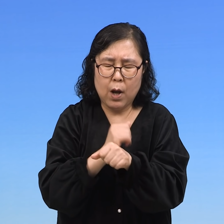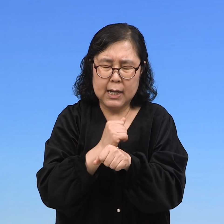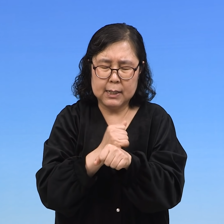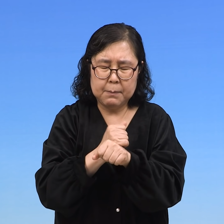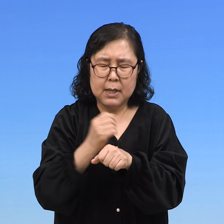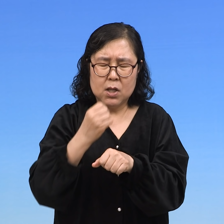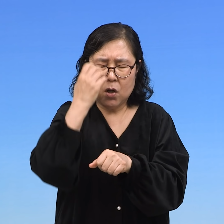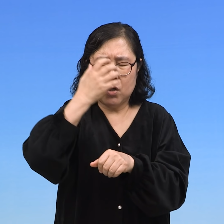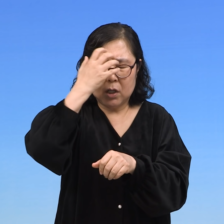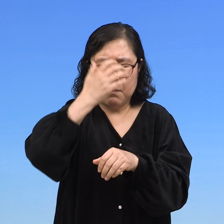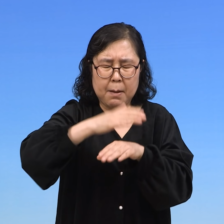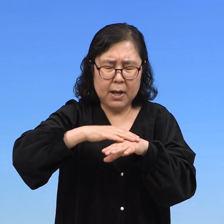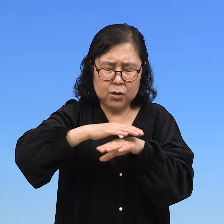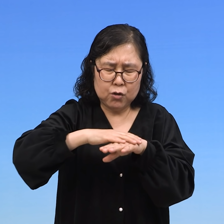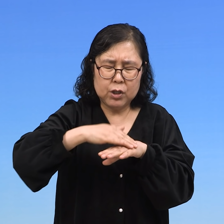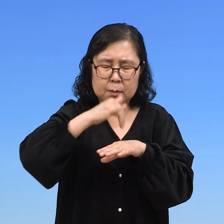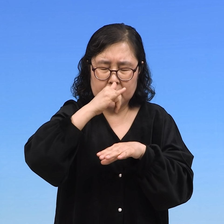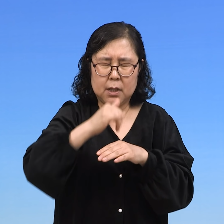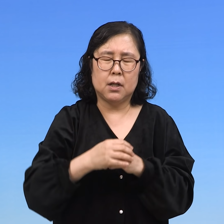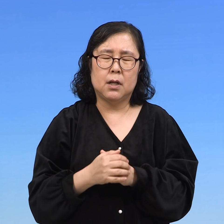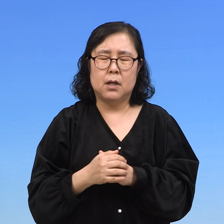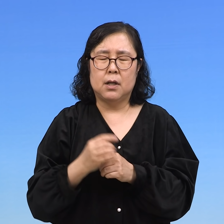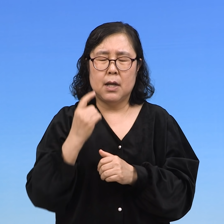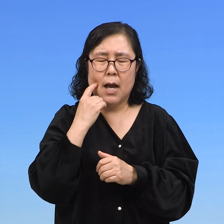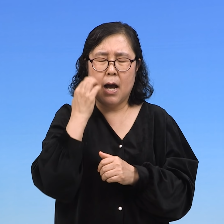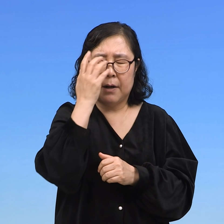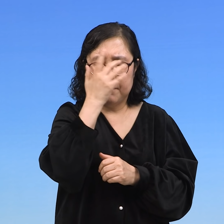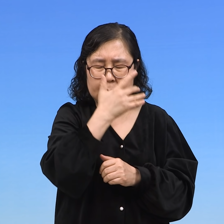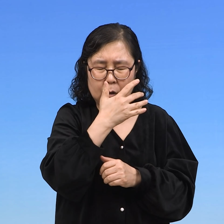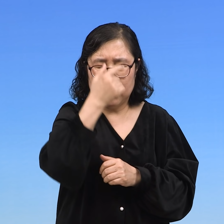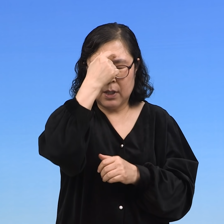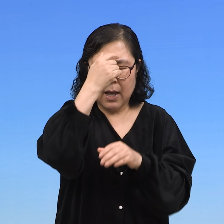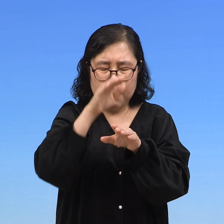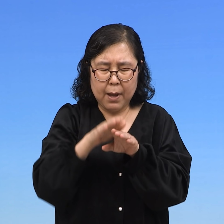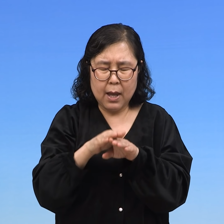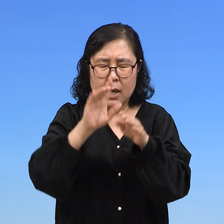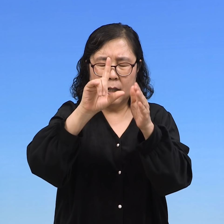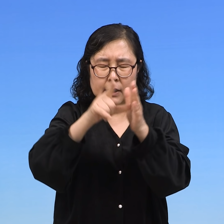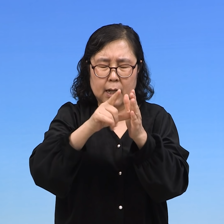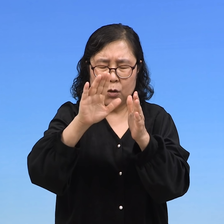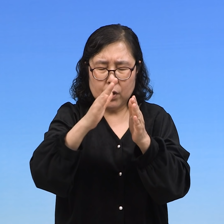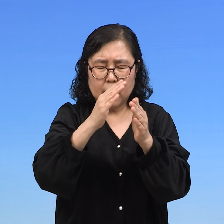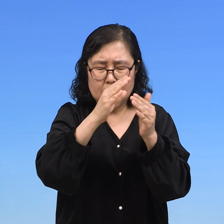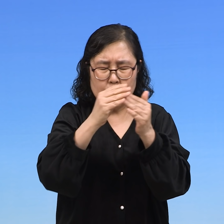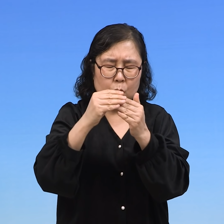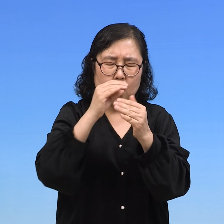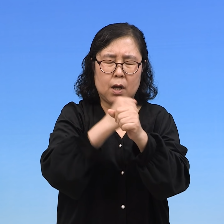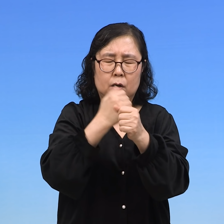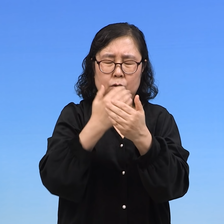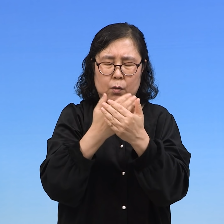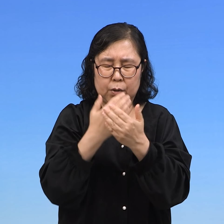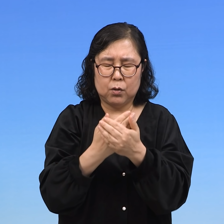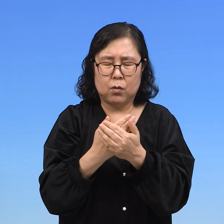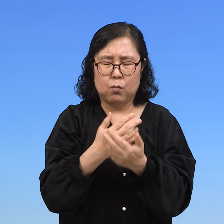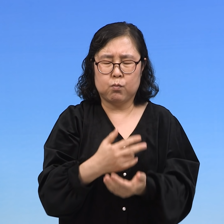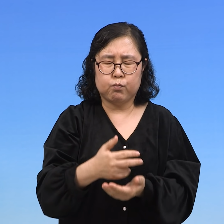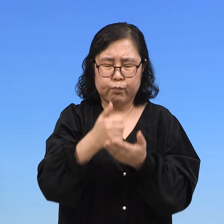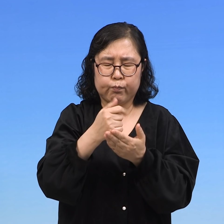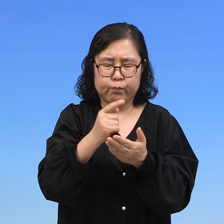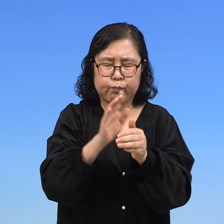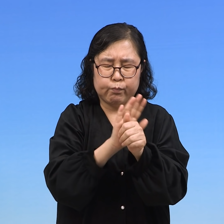성령님의 만져주심이 있는 이 아름다운 예배의 시간이 되도록 인도하여 주시고 우리